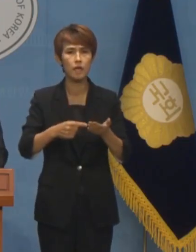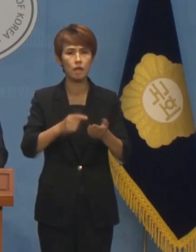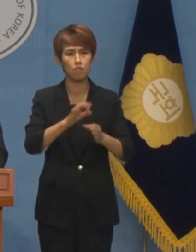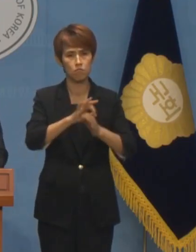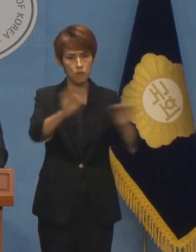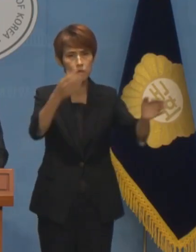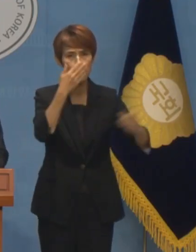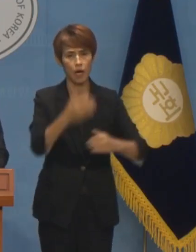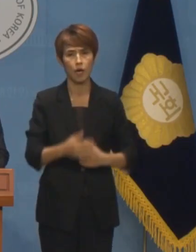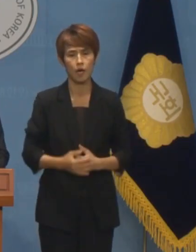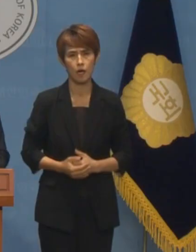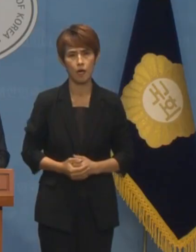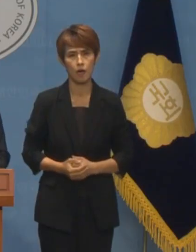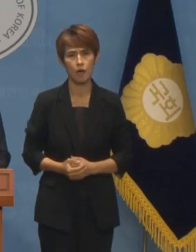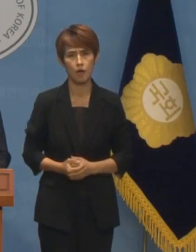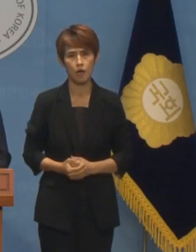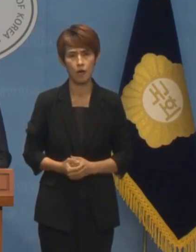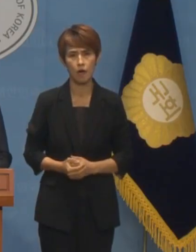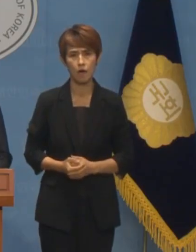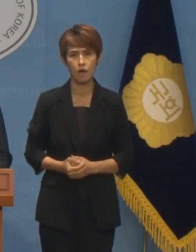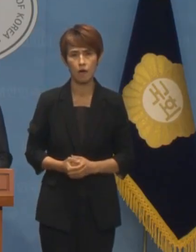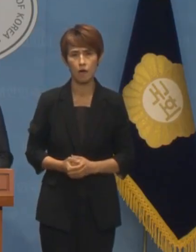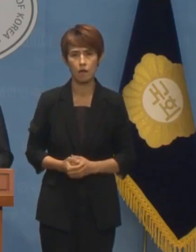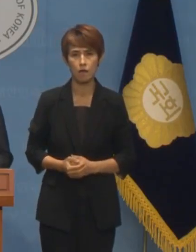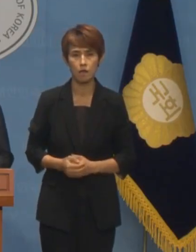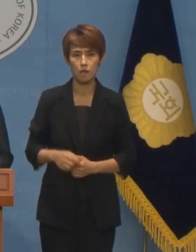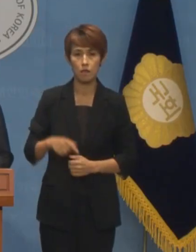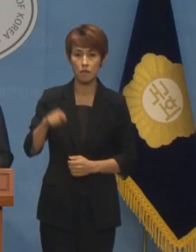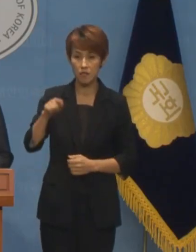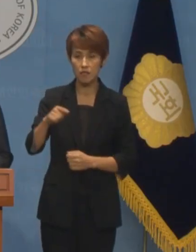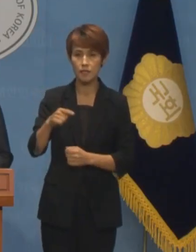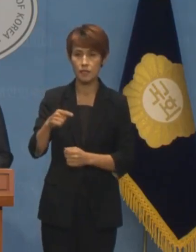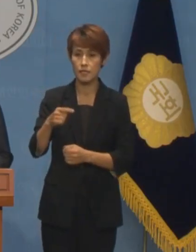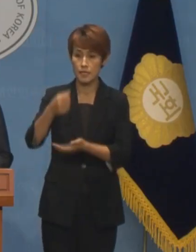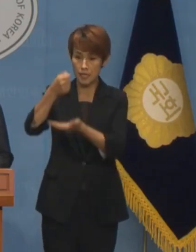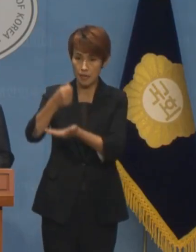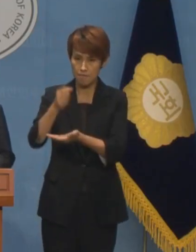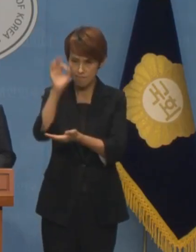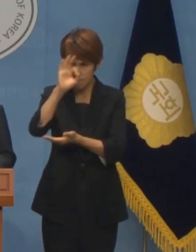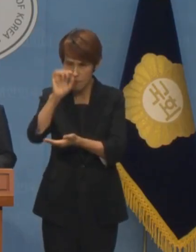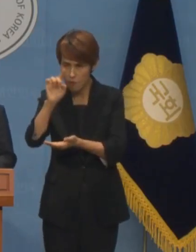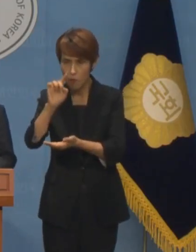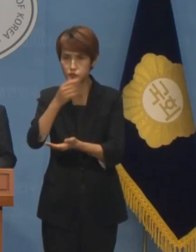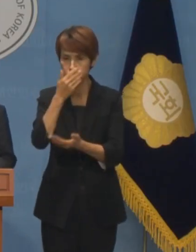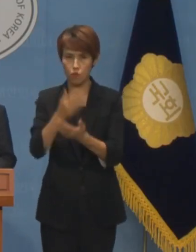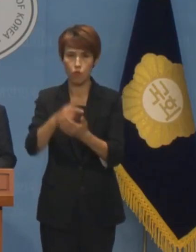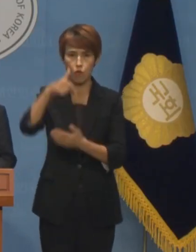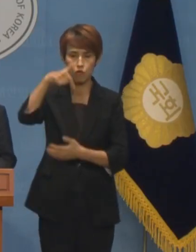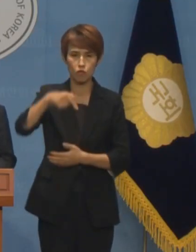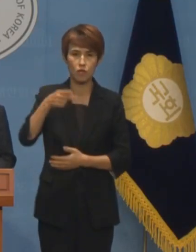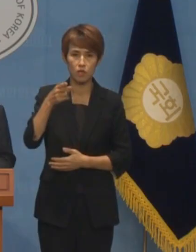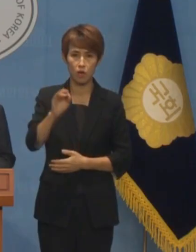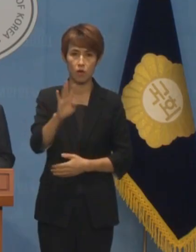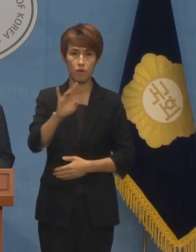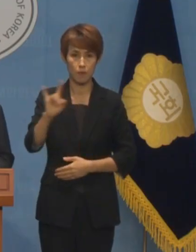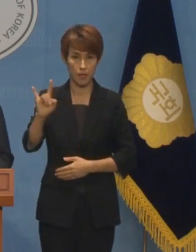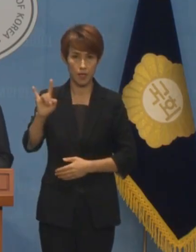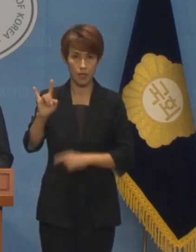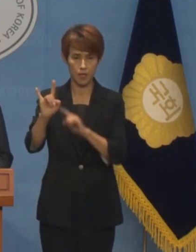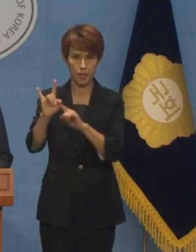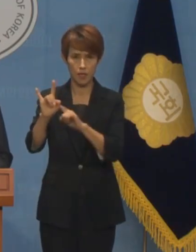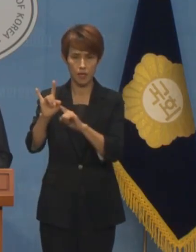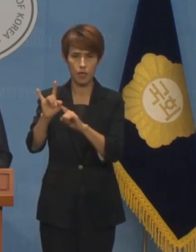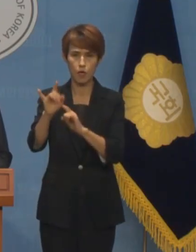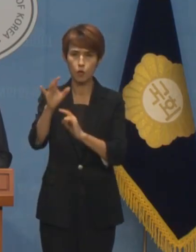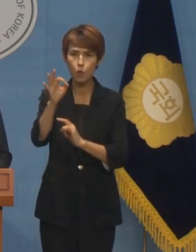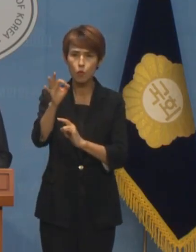배상할 거 아닙니까? 그래서 구형배의 책임 재산을 찾는 것이 지금의 핵심이기 때문에 구형배의 지분 구조,